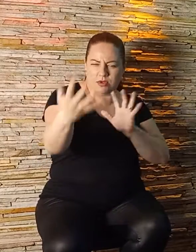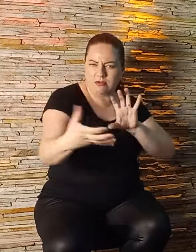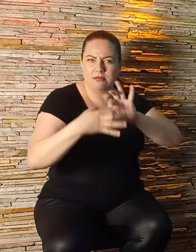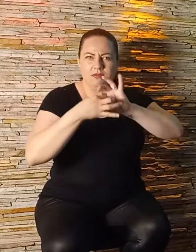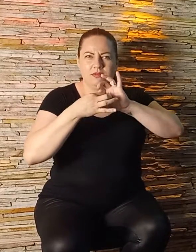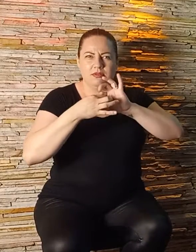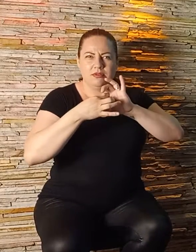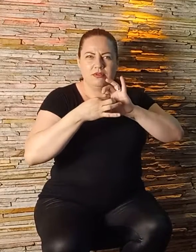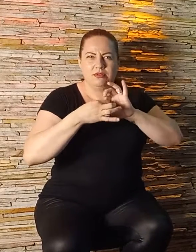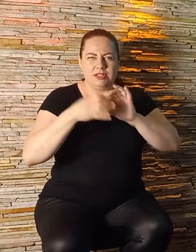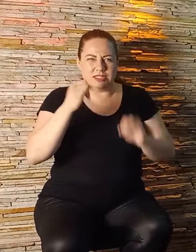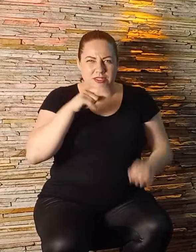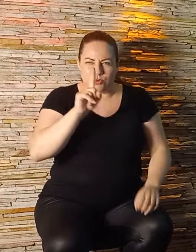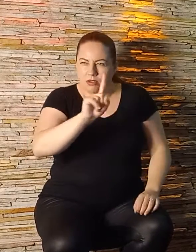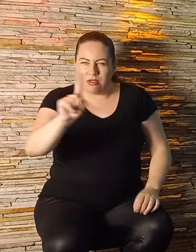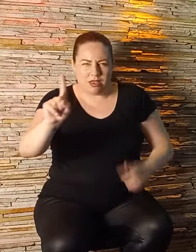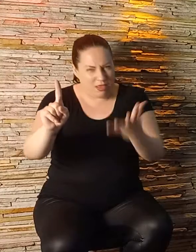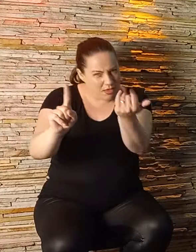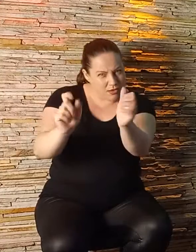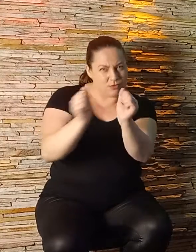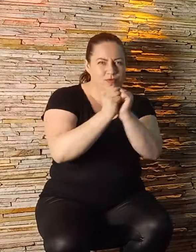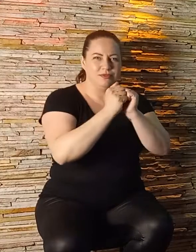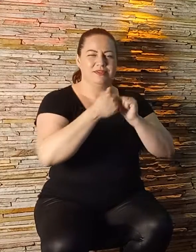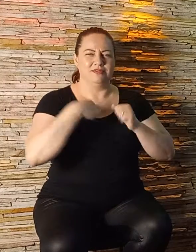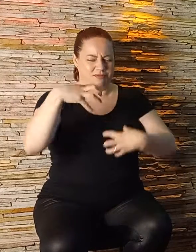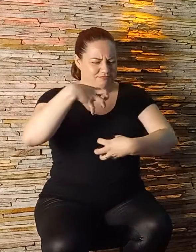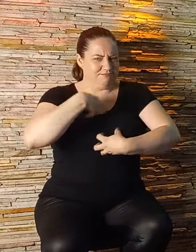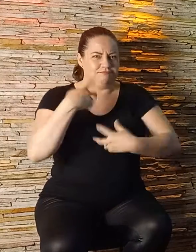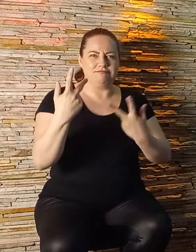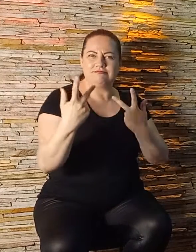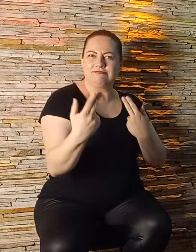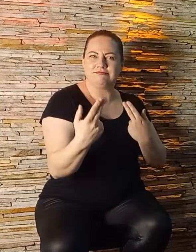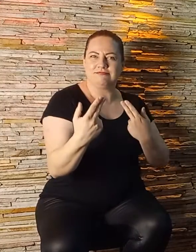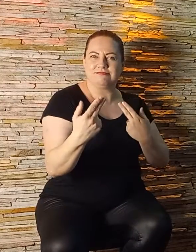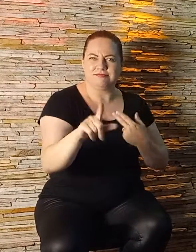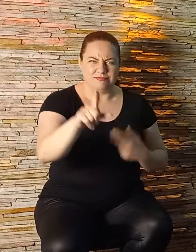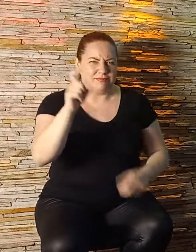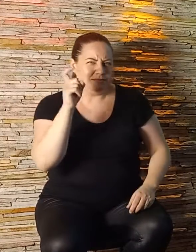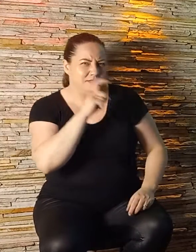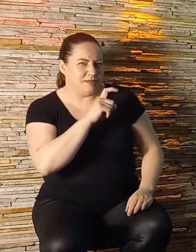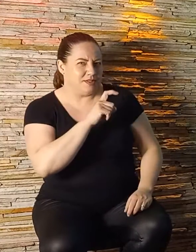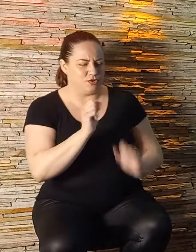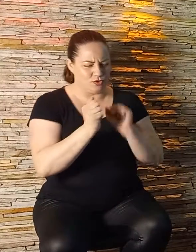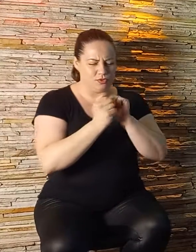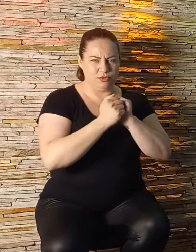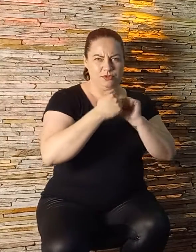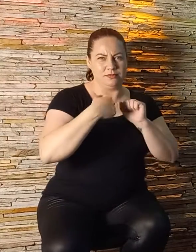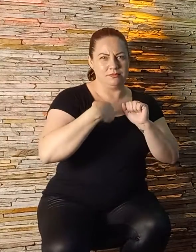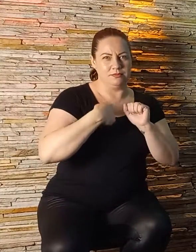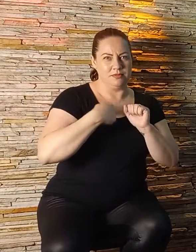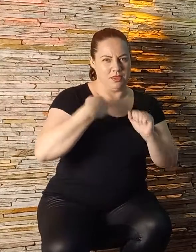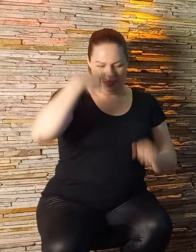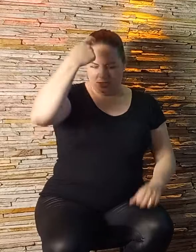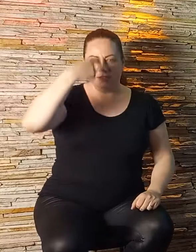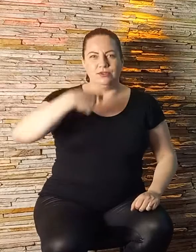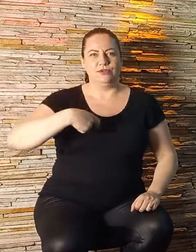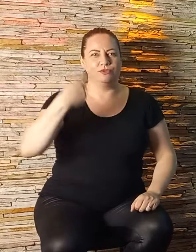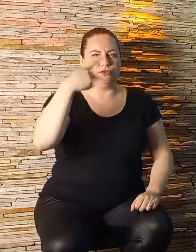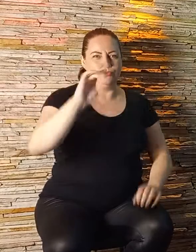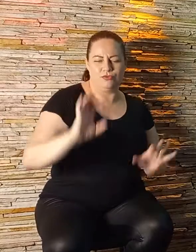perdido que cego tem que ficar comigo será que fez o mesmo que eu sinto quando tá com o nego feio aqui eu